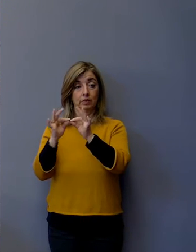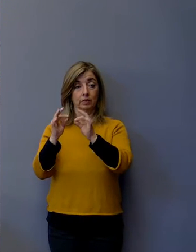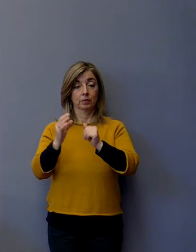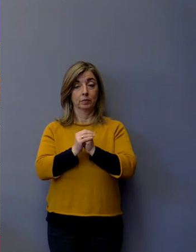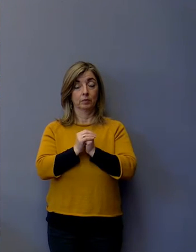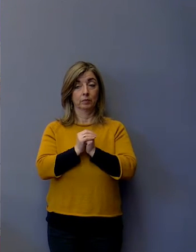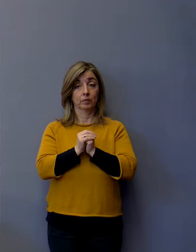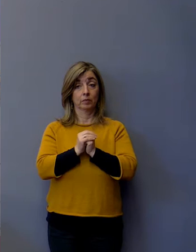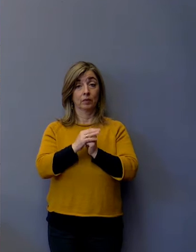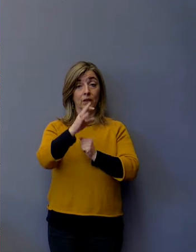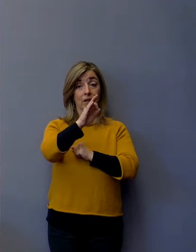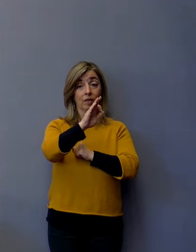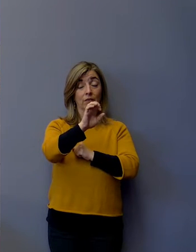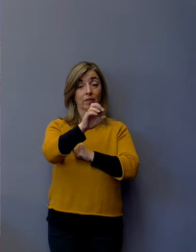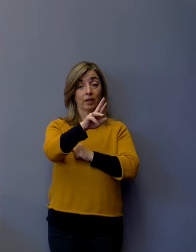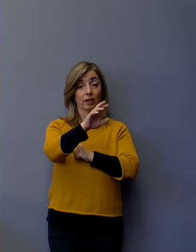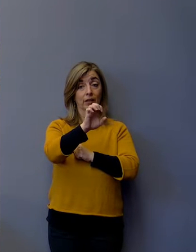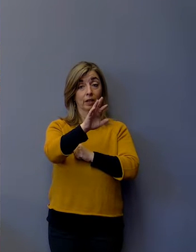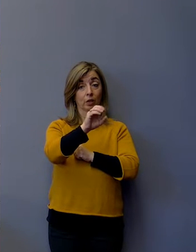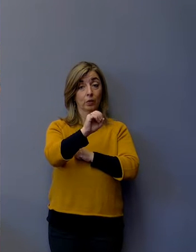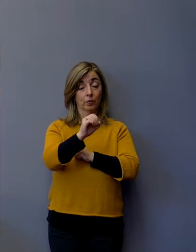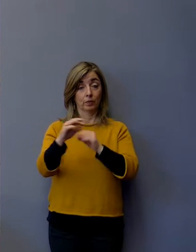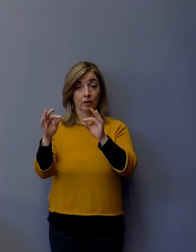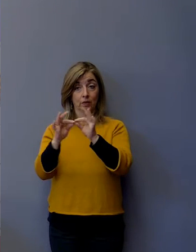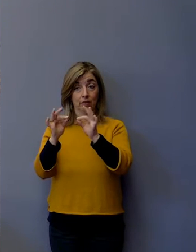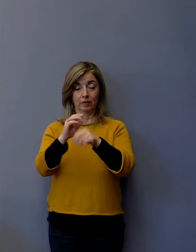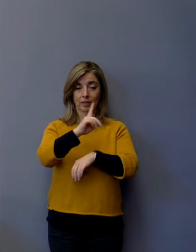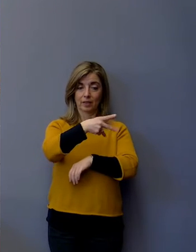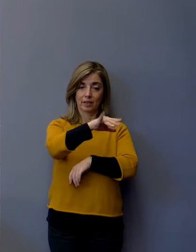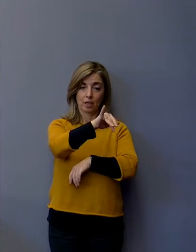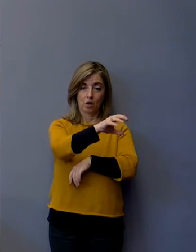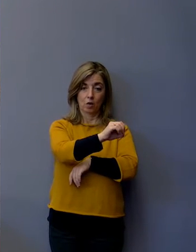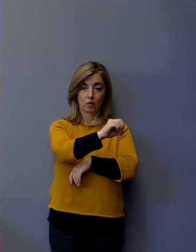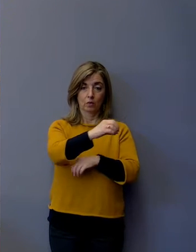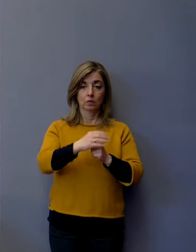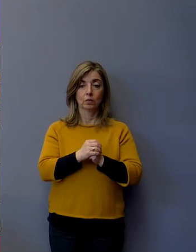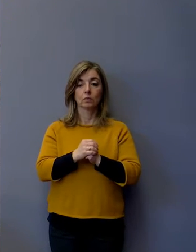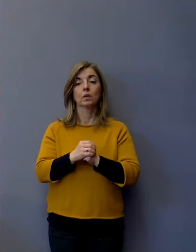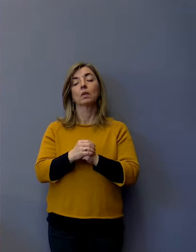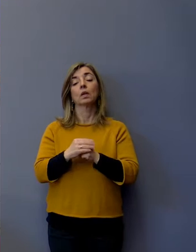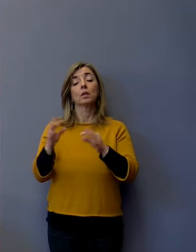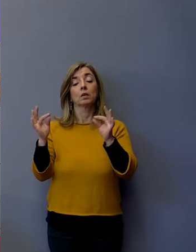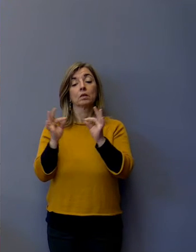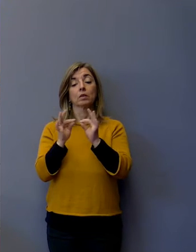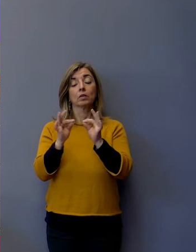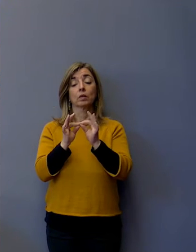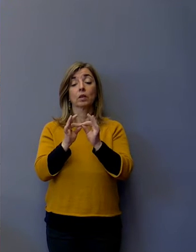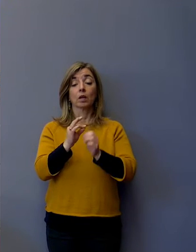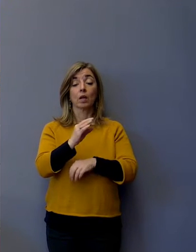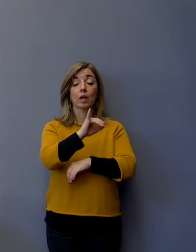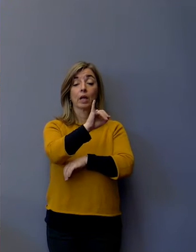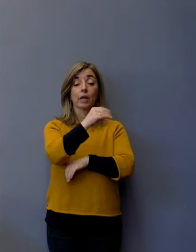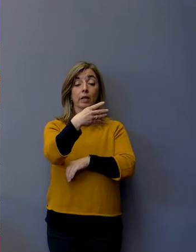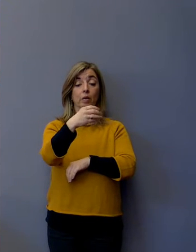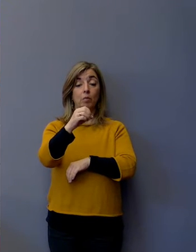consigliere ferrero favorevole consigliere grillo amorevole consigliera immordino